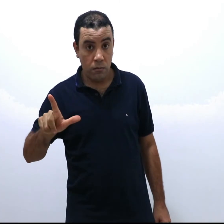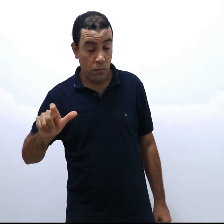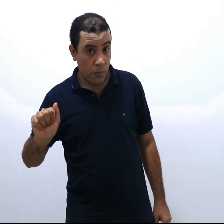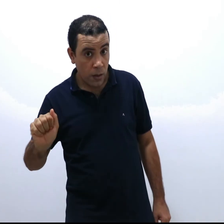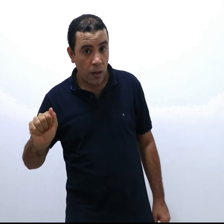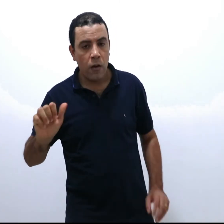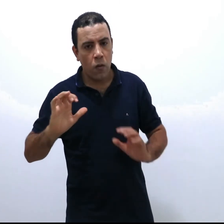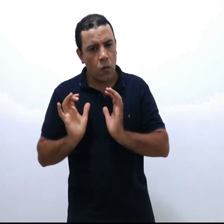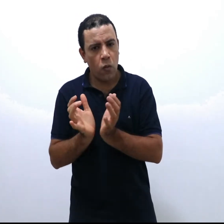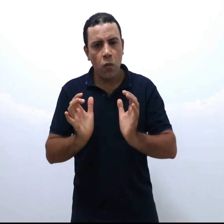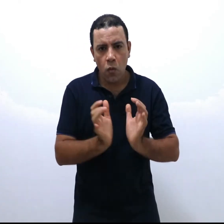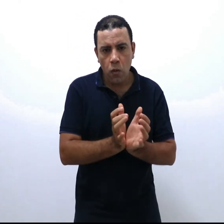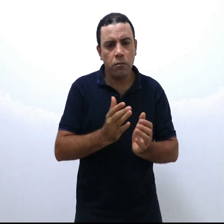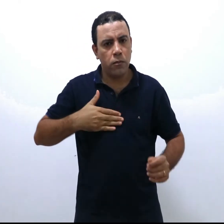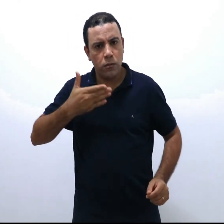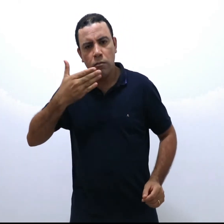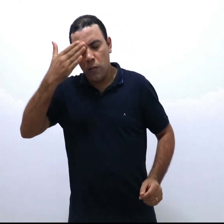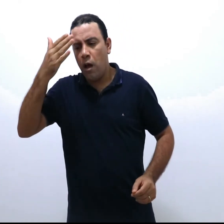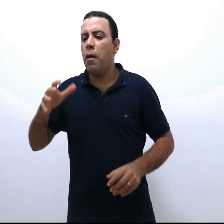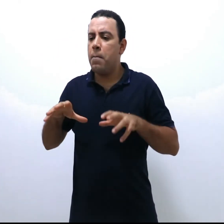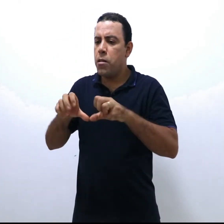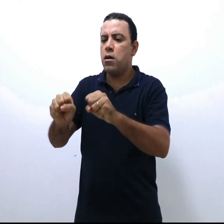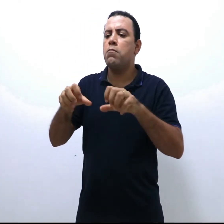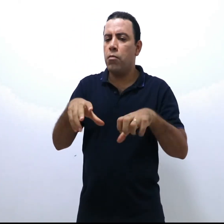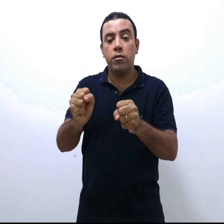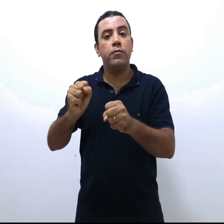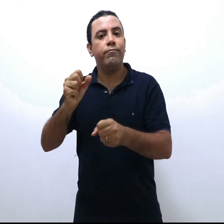ela foi conquistada pelos turcos e otomanos.